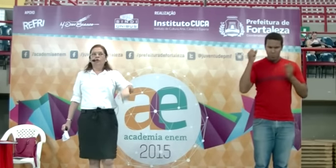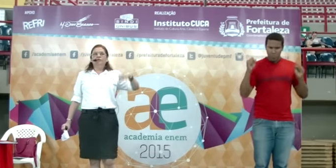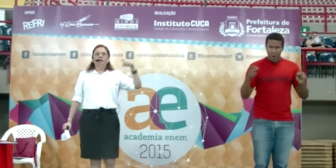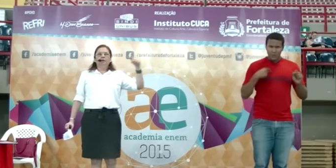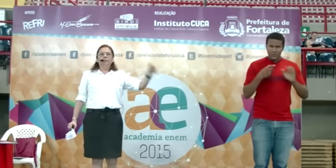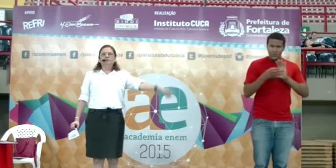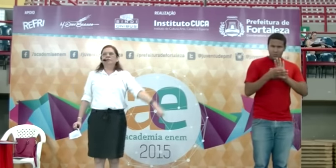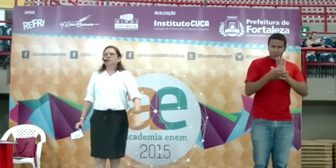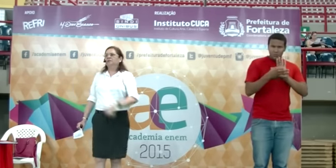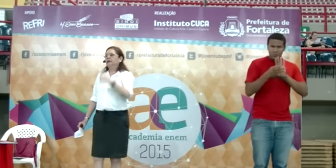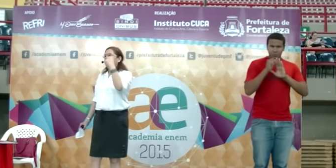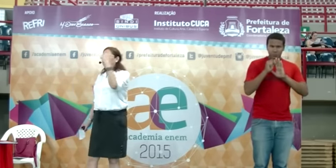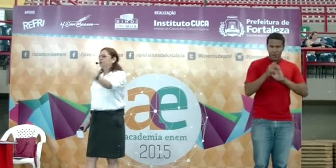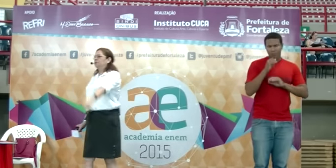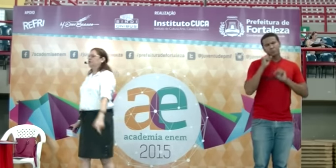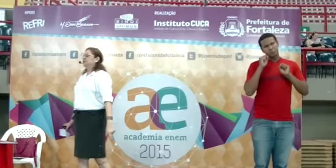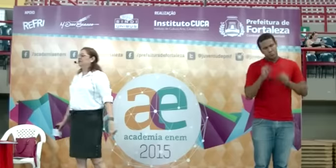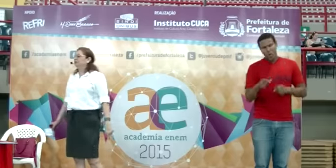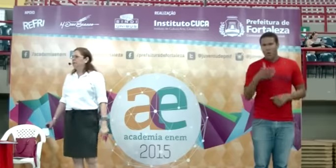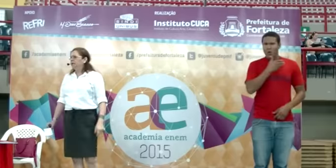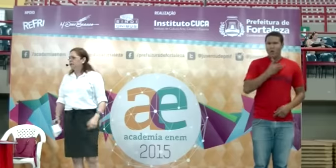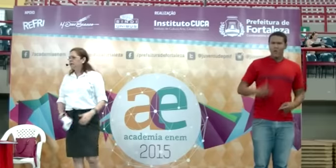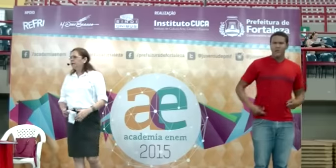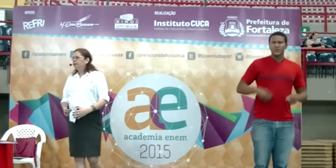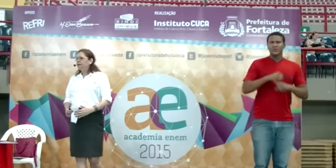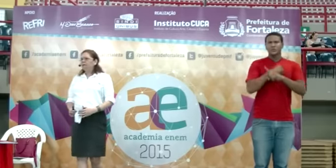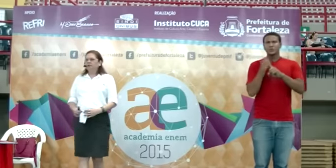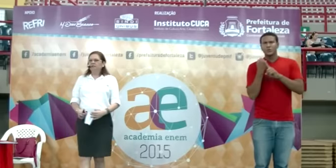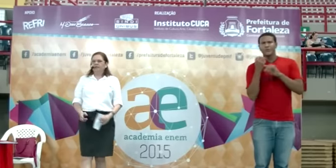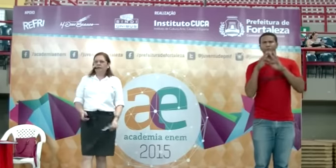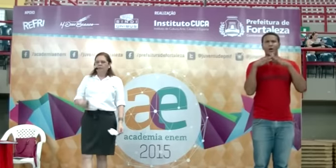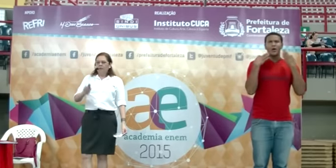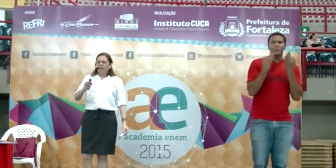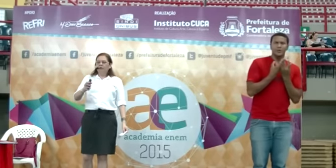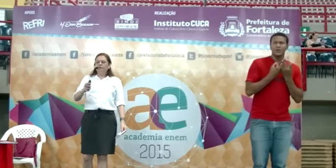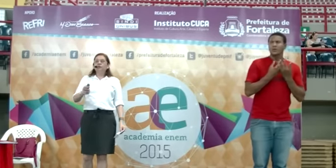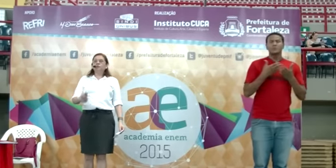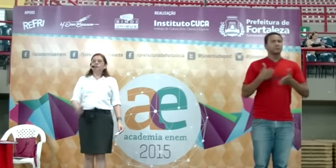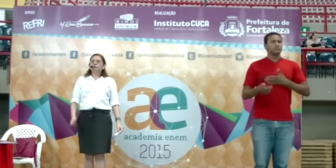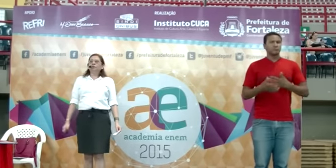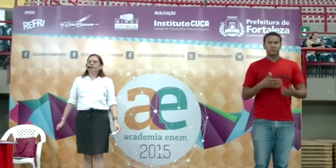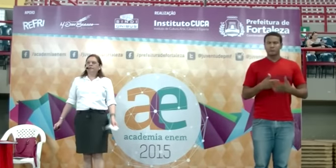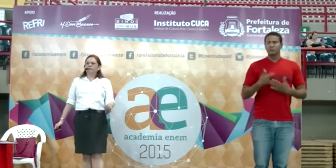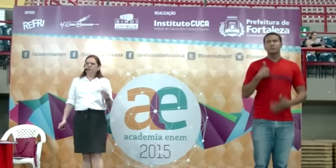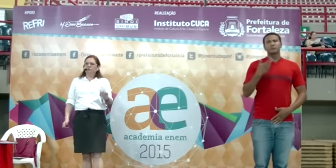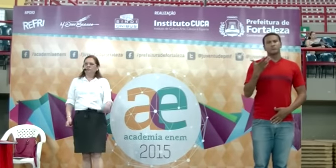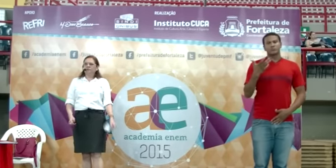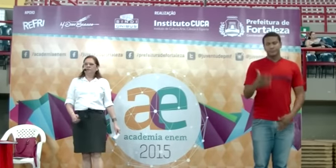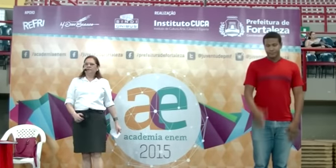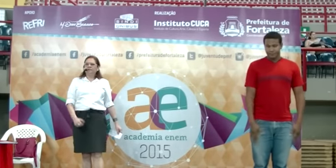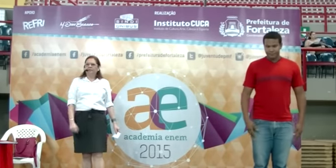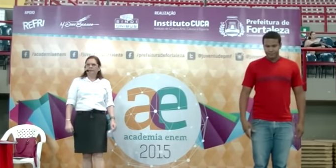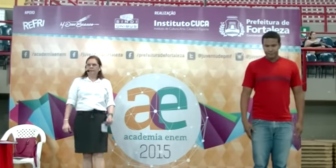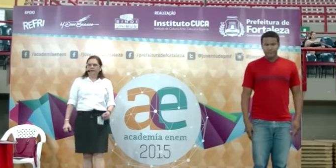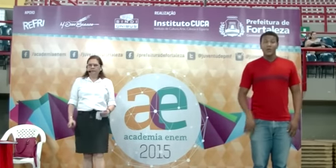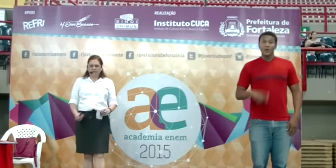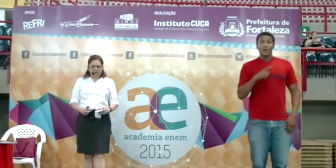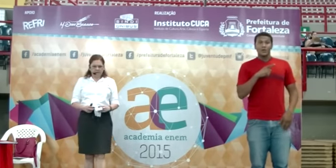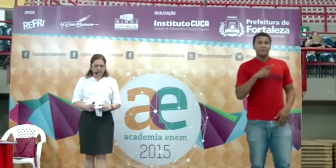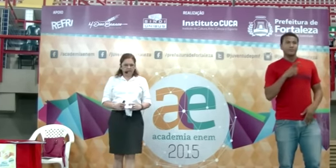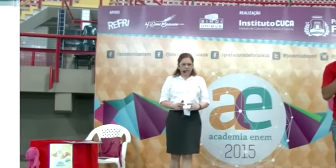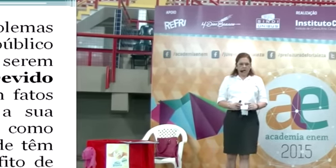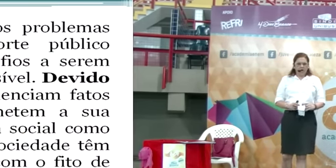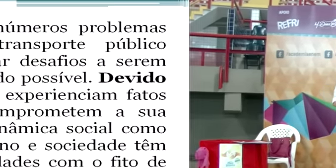posso dizer o governo, eu posso dizer sociedade, eu posso dizer família, quem eu quiser. Eu fiz o modelo da introdução desse tema